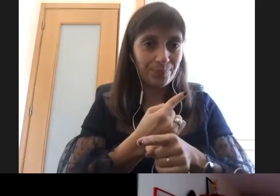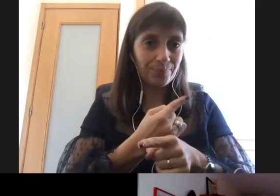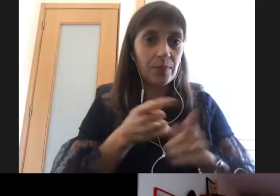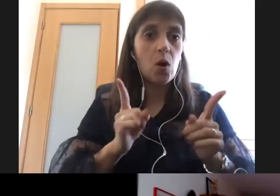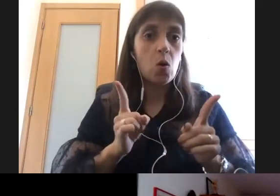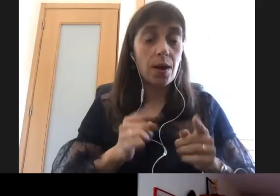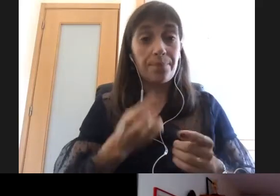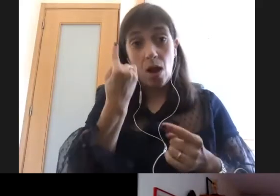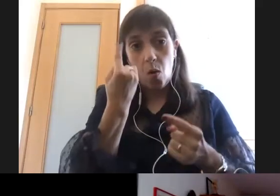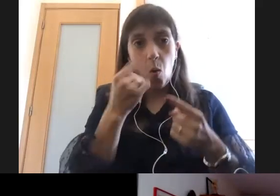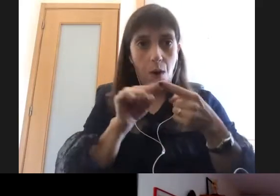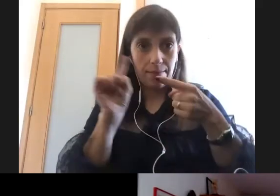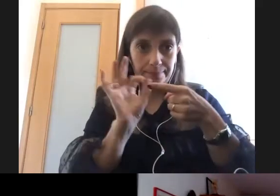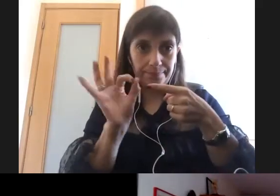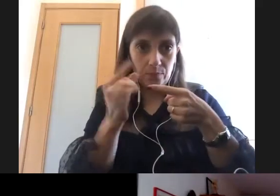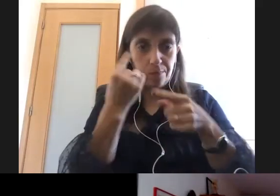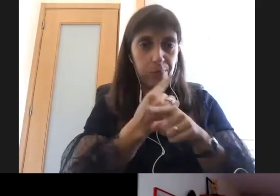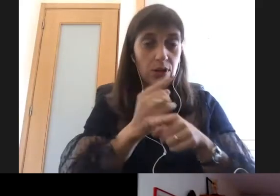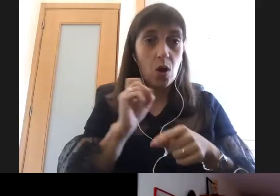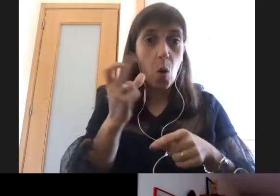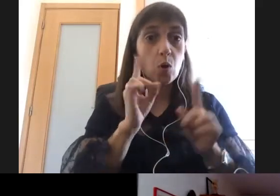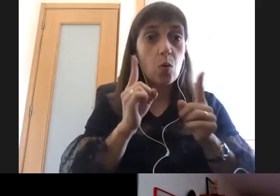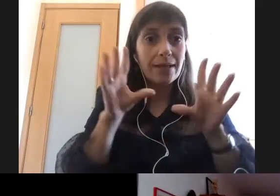Uma das coisas é o seguinte, o ouro começa a acabar.